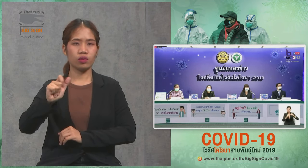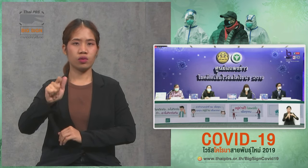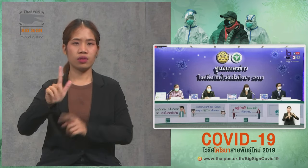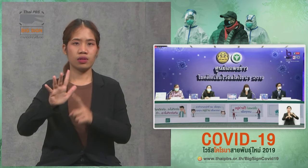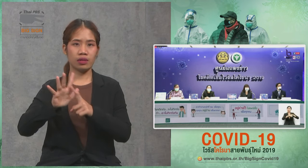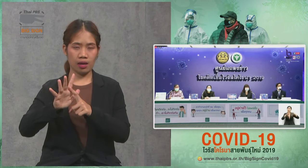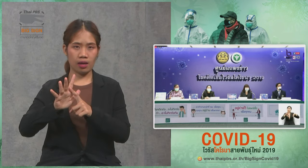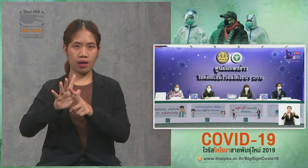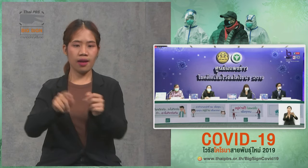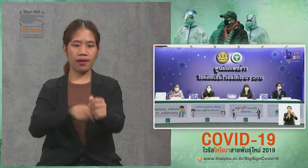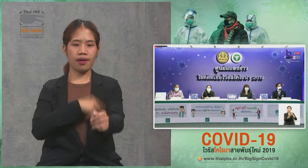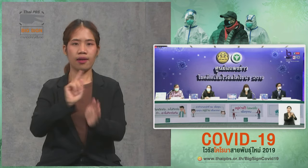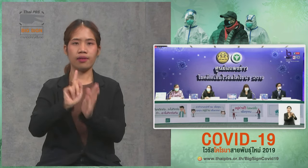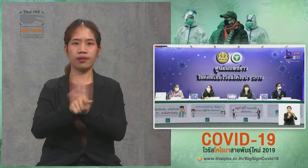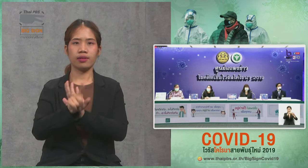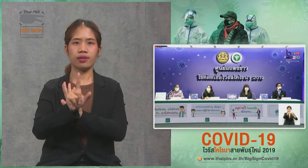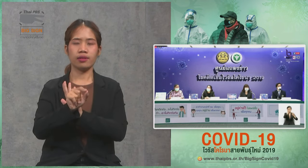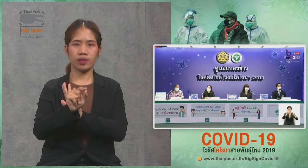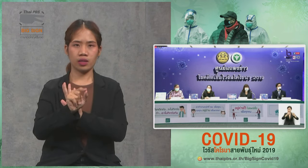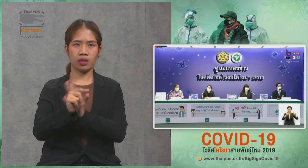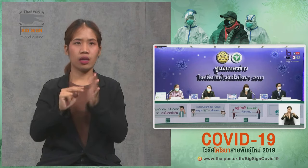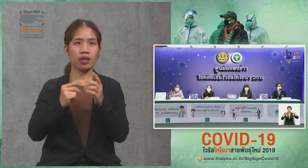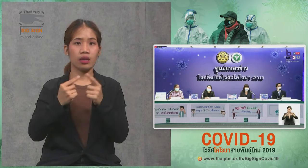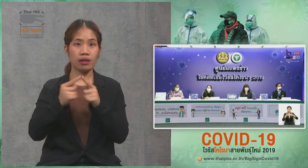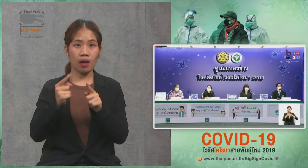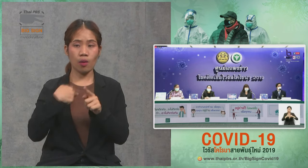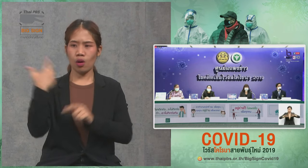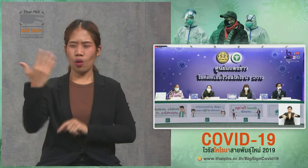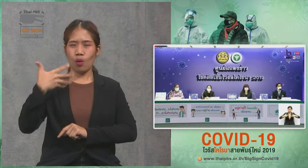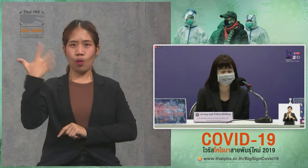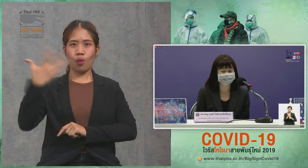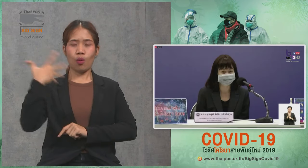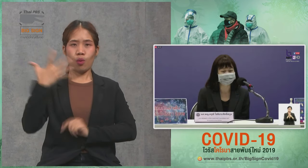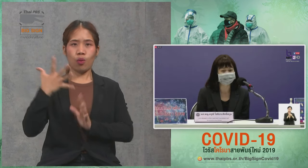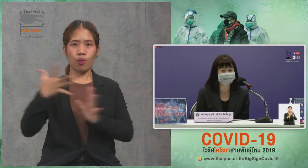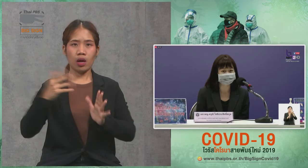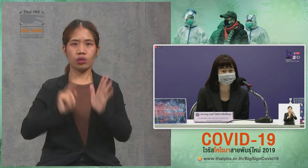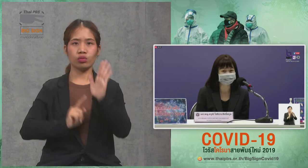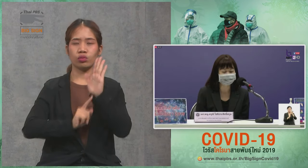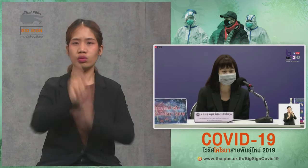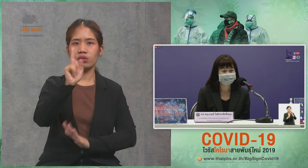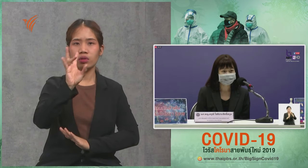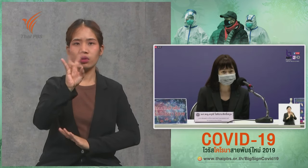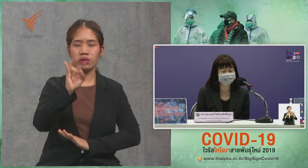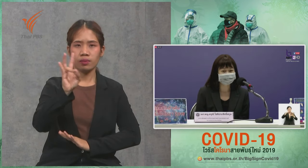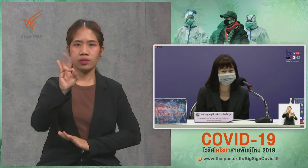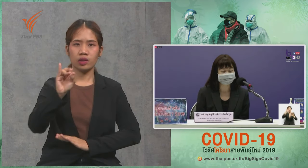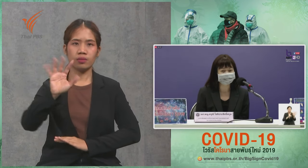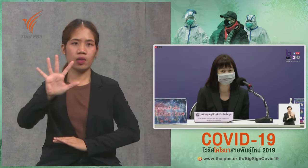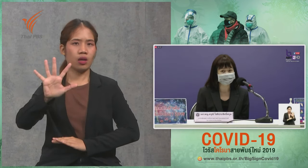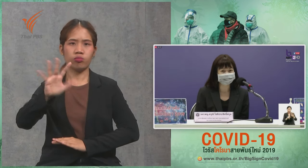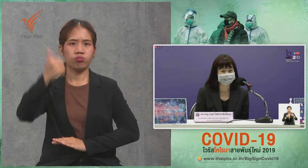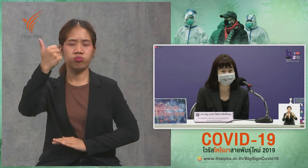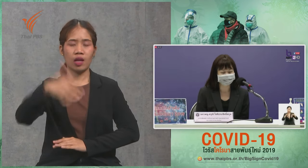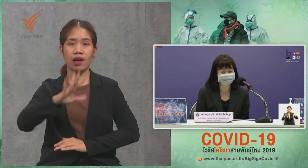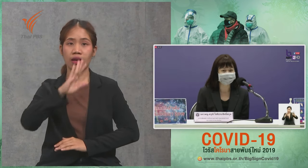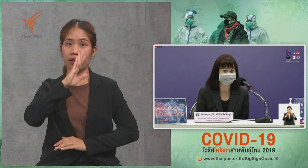อย20นาทีขึ้นไปแต่ว่ามันก็ไม่ควรจะร้อนมากจนเกิน70-75องศาเพราะว่าความร้อนที่สูงก